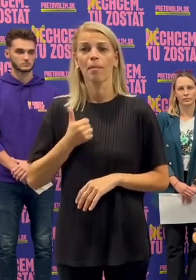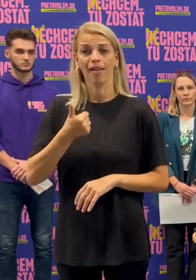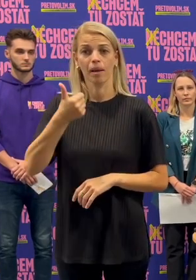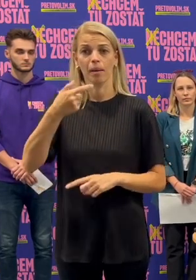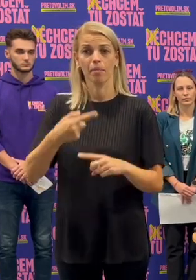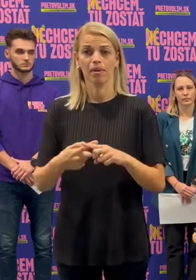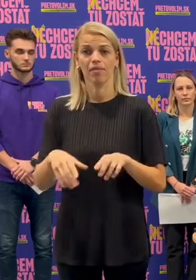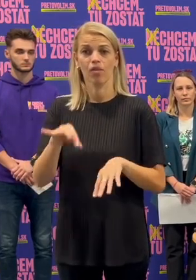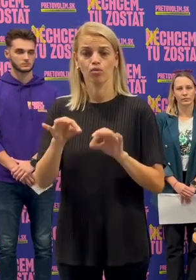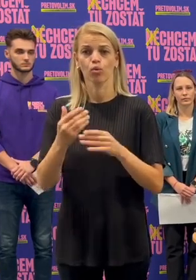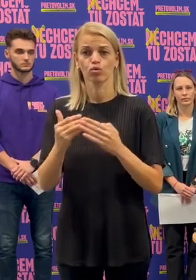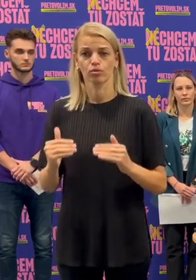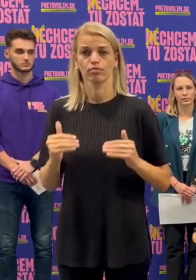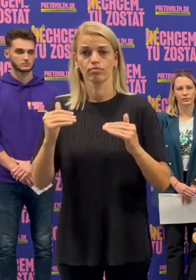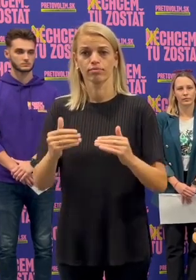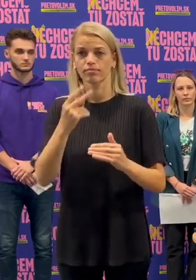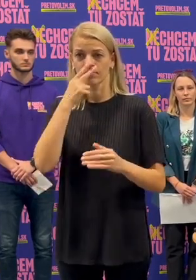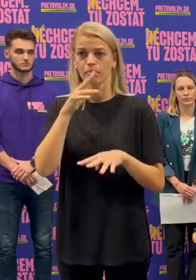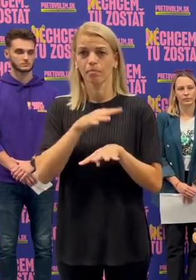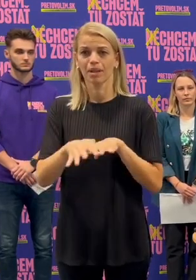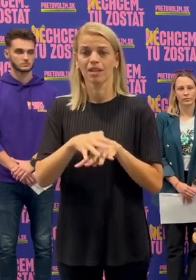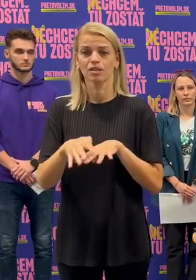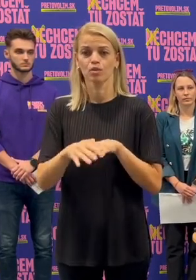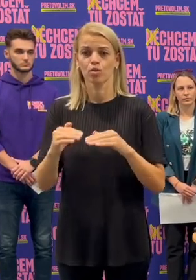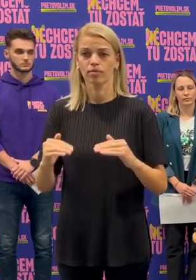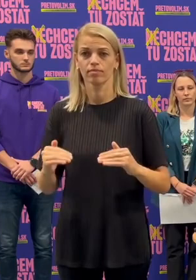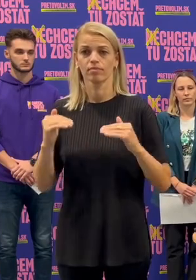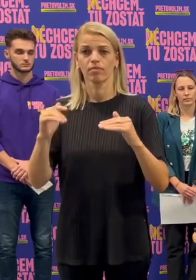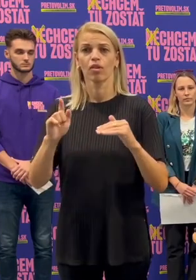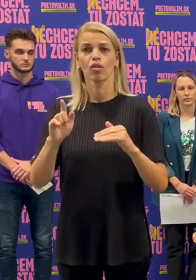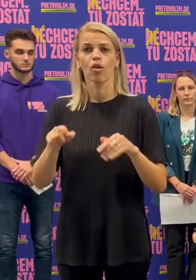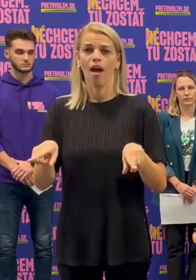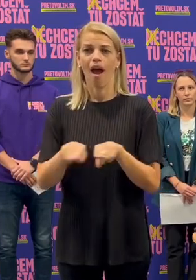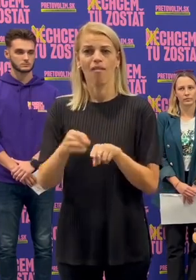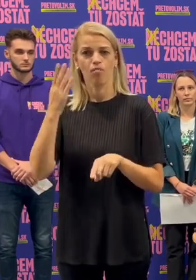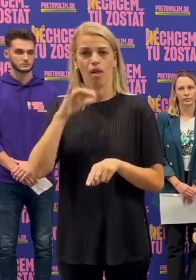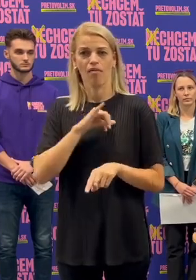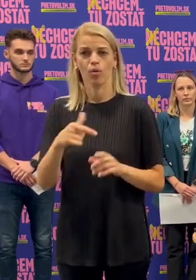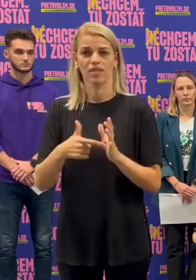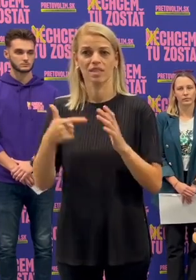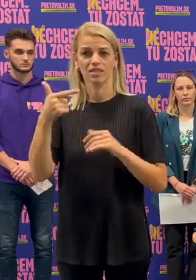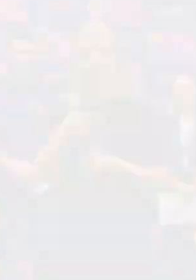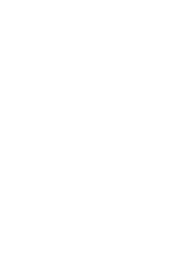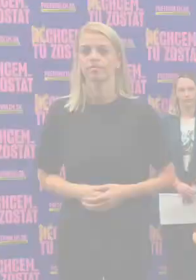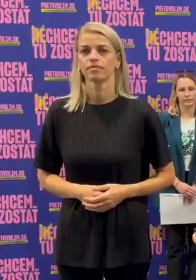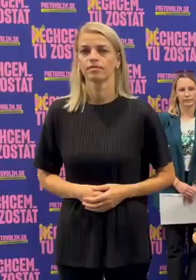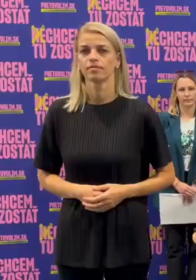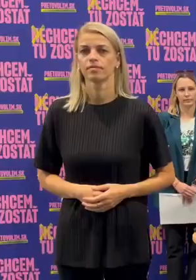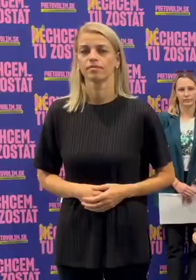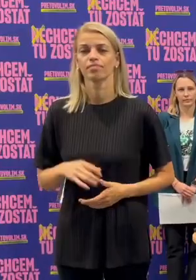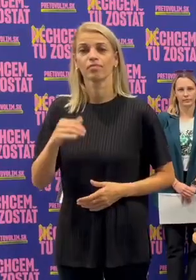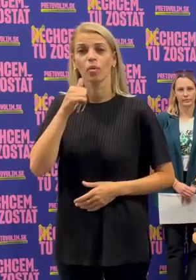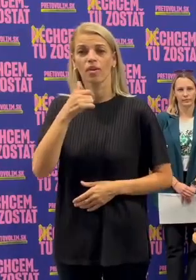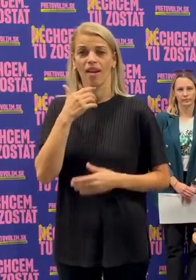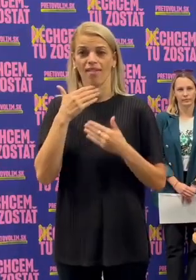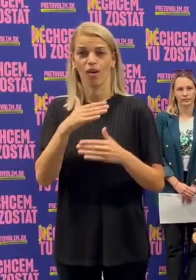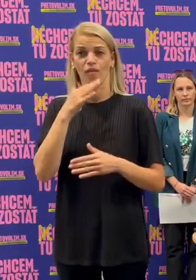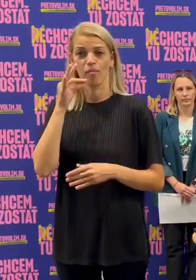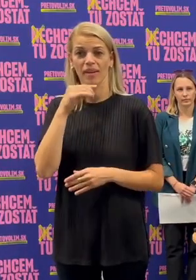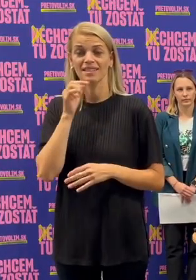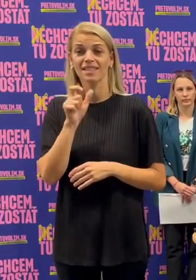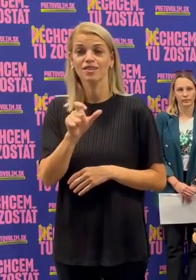prvovoličov, prvovoličiek posunuli podľa prieskumov na tú hladinu, ktorá bola v roku 2020 a verím, že ju ešte posunieme ďalej. Dobrý deň, ďakujem pekne za